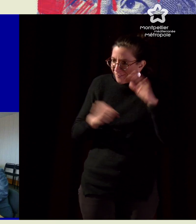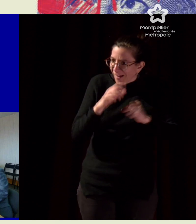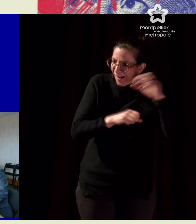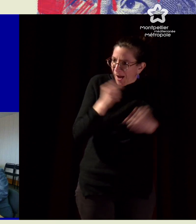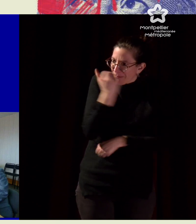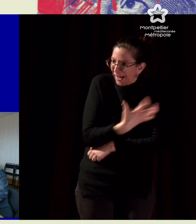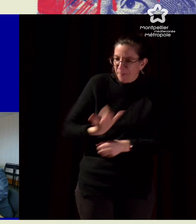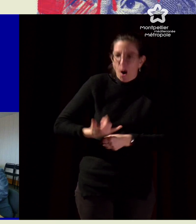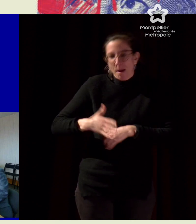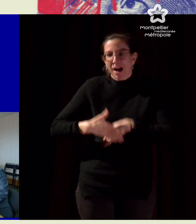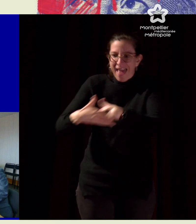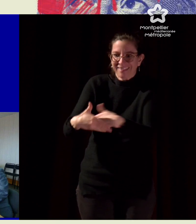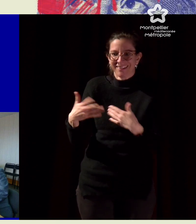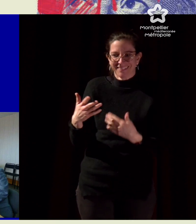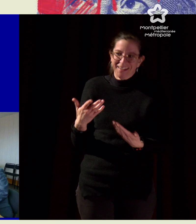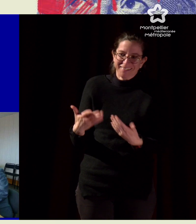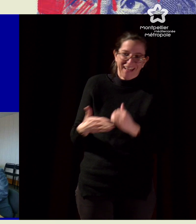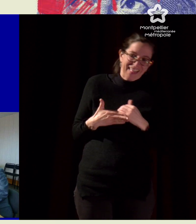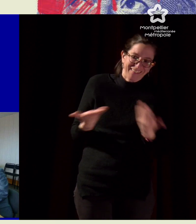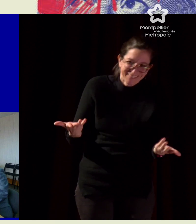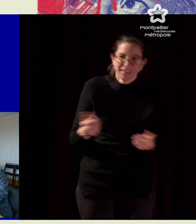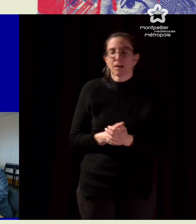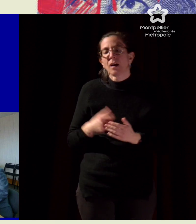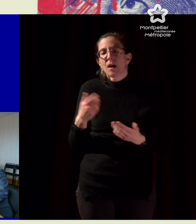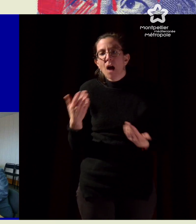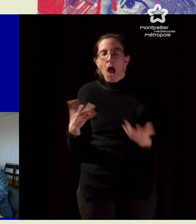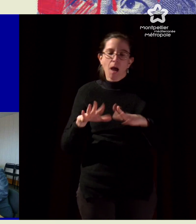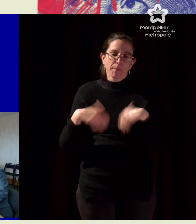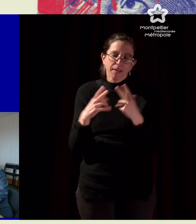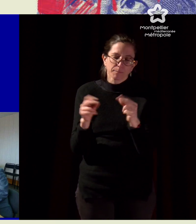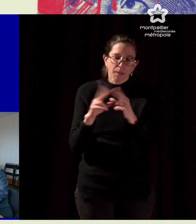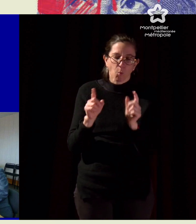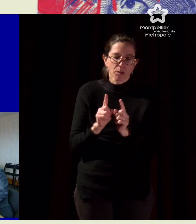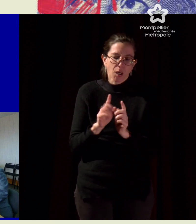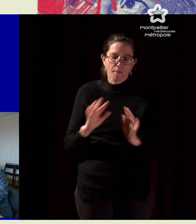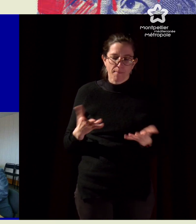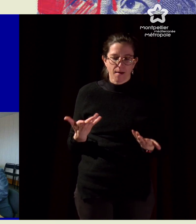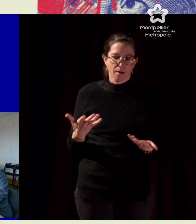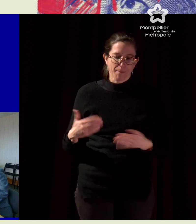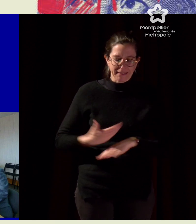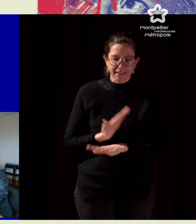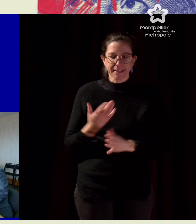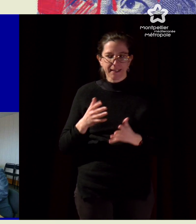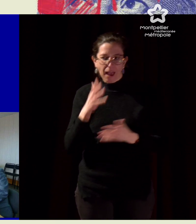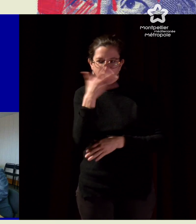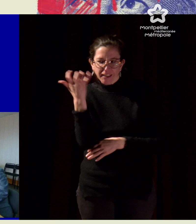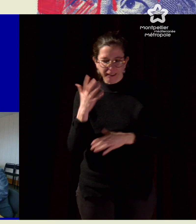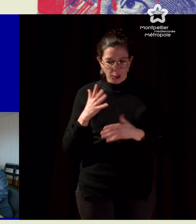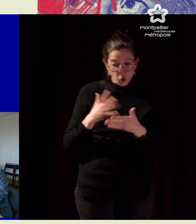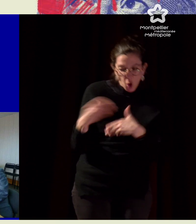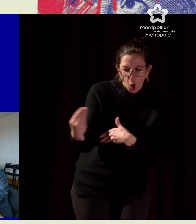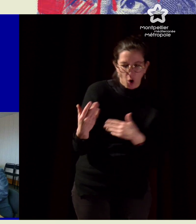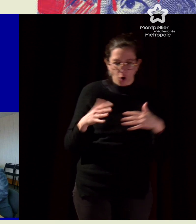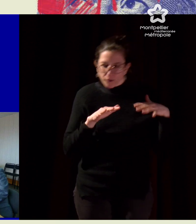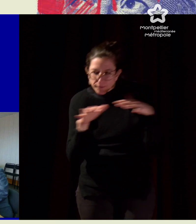aider. Bon, après, je lui ai dit qu'on voulait aussi comprendre comment s'était passée la sortie d'Afrique. Et alors là, le fait qu'il ait des